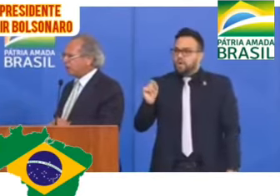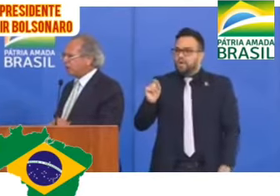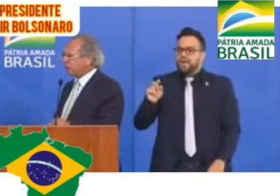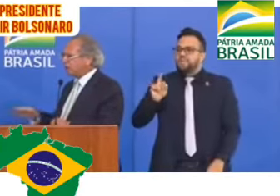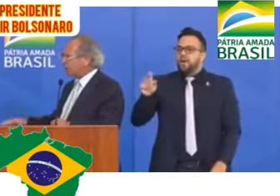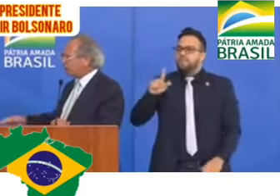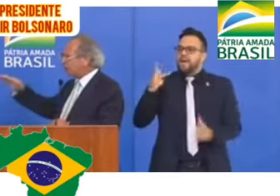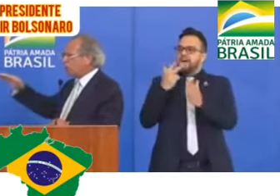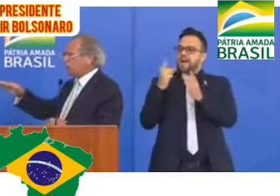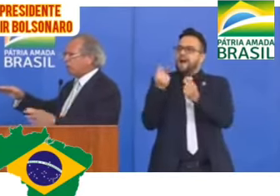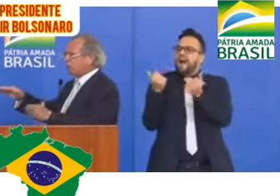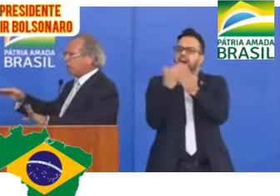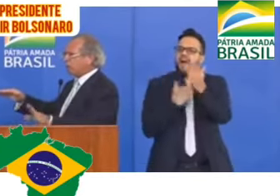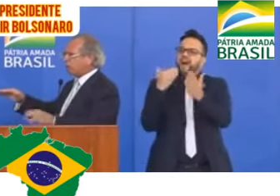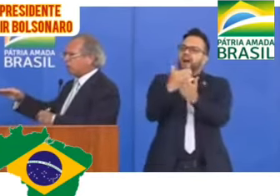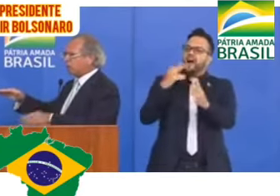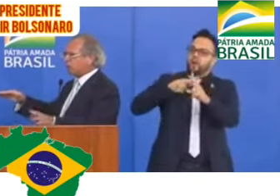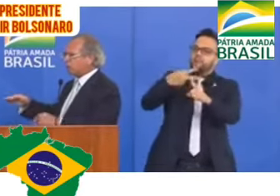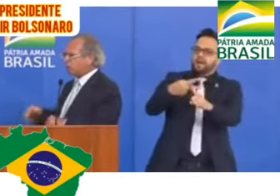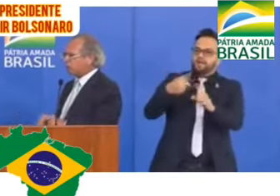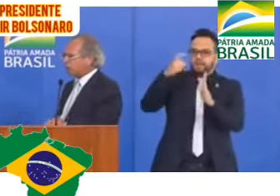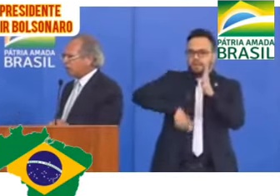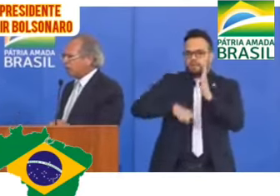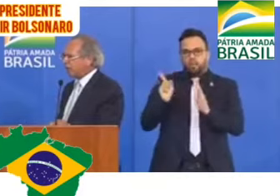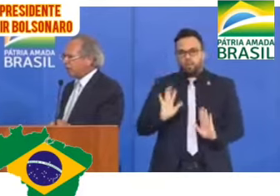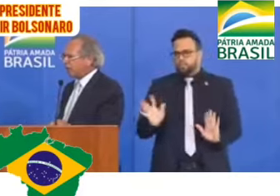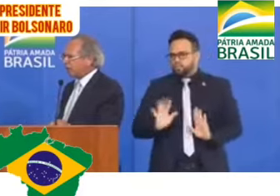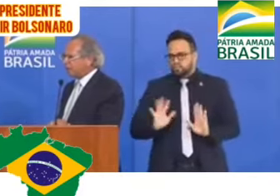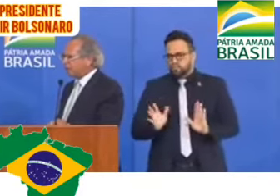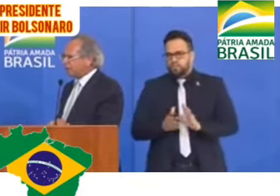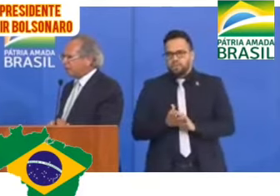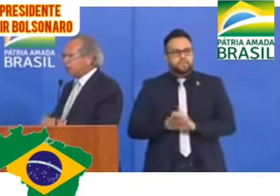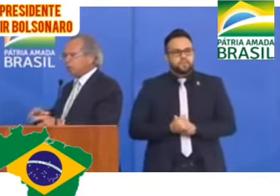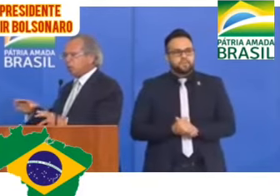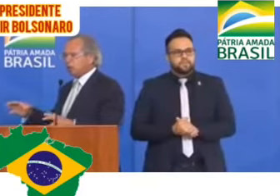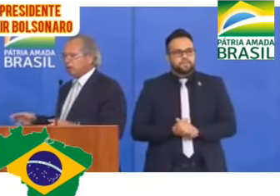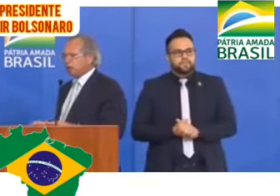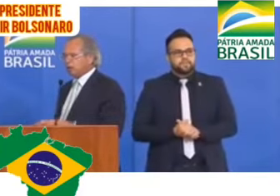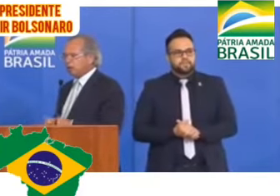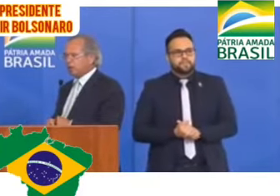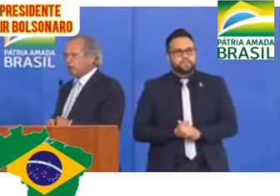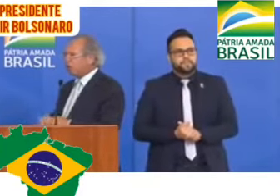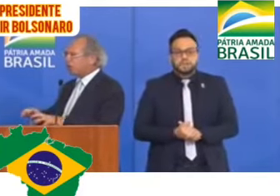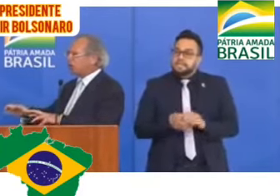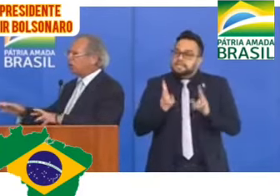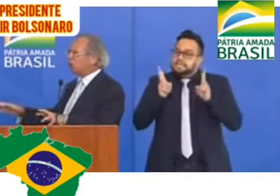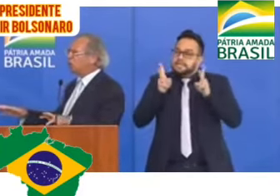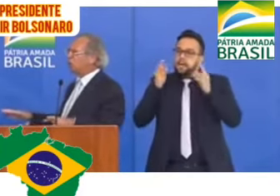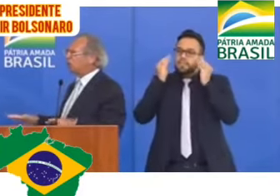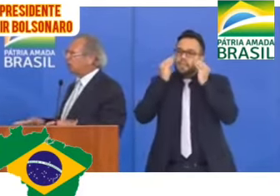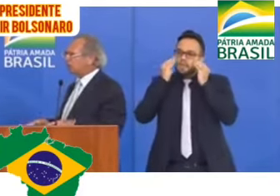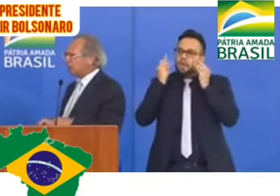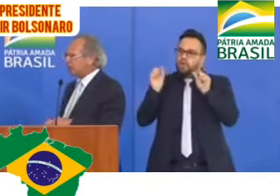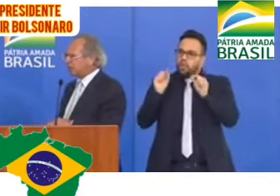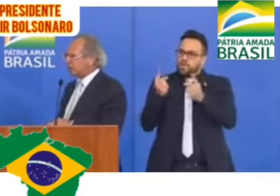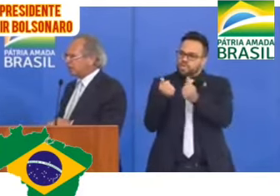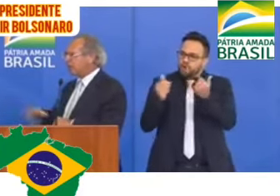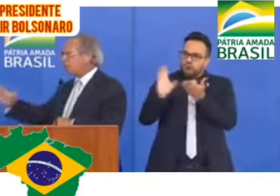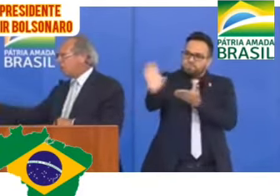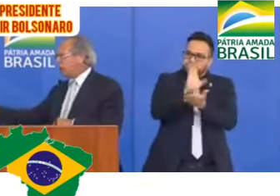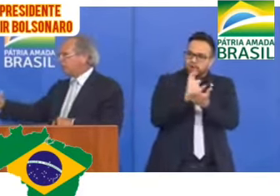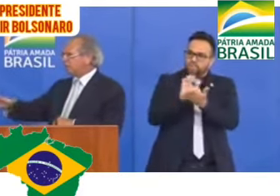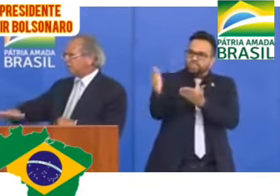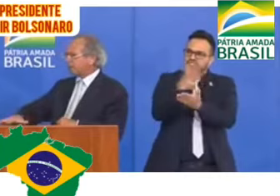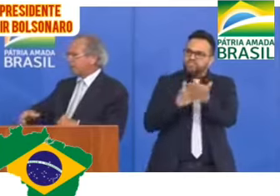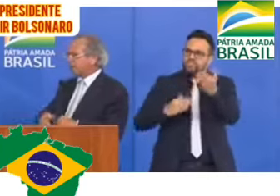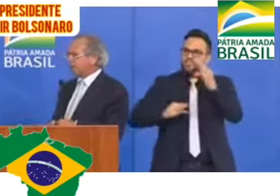aumentar impostos. Se aparecer um imposto é porque morreram 4 ou 5 no lugar. Sempre procurando uma melhor distribuição dessa carga.